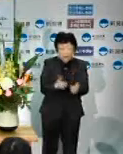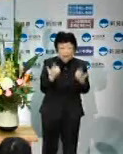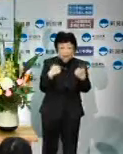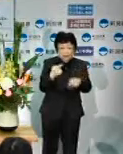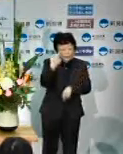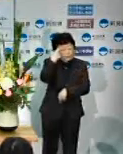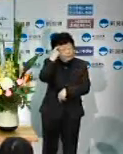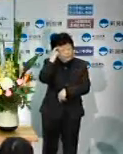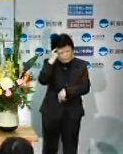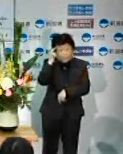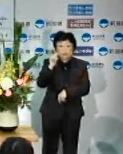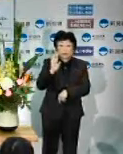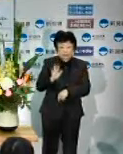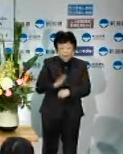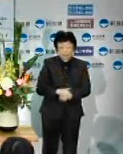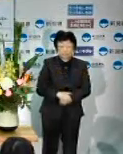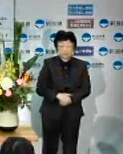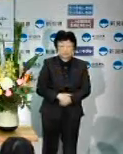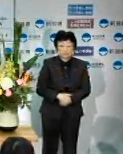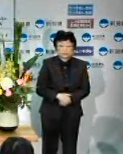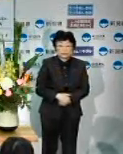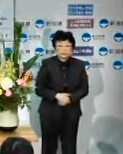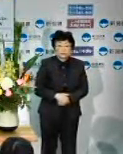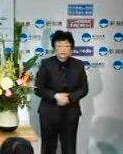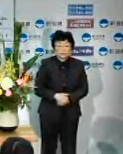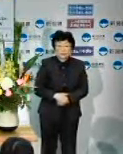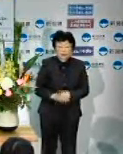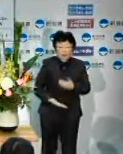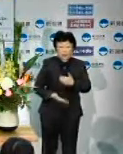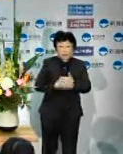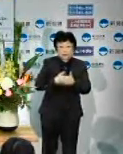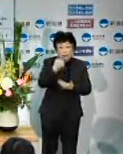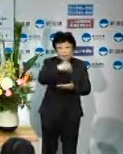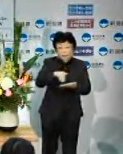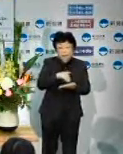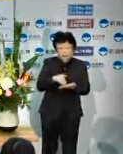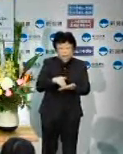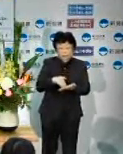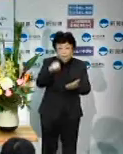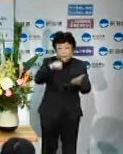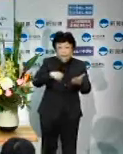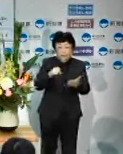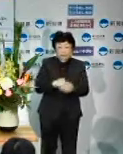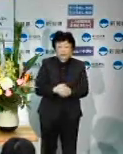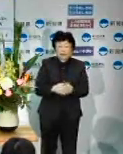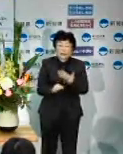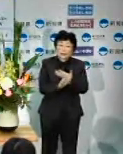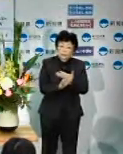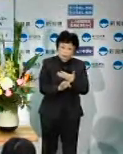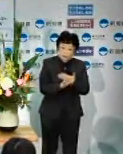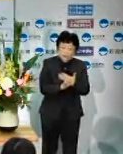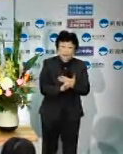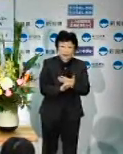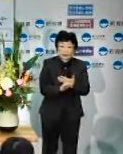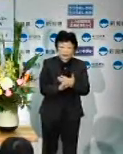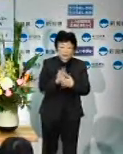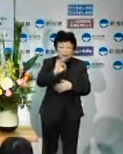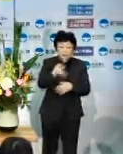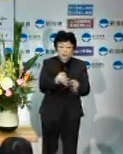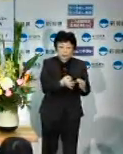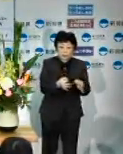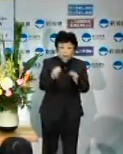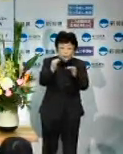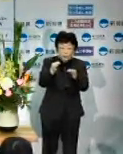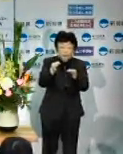意識してきたつもりであります。補正予算等でですね、例えば、物価高騰等の影響